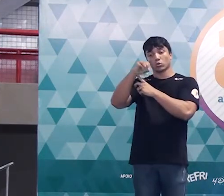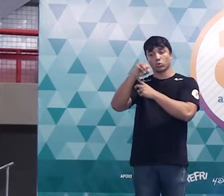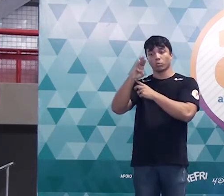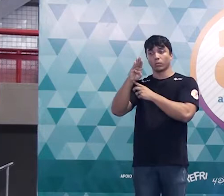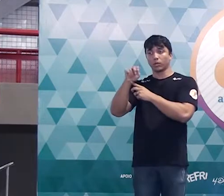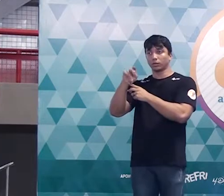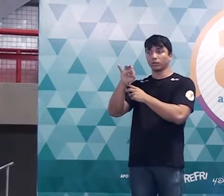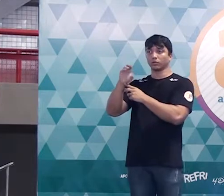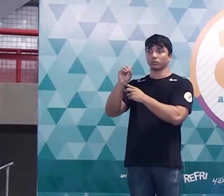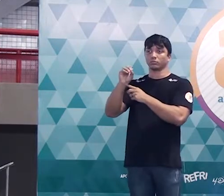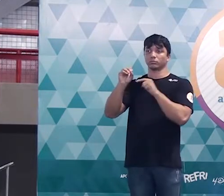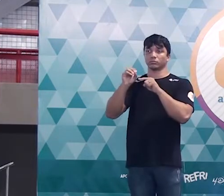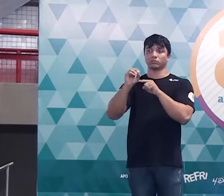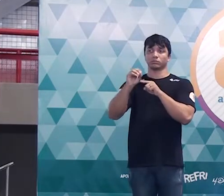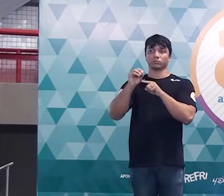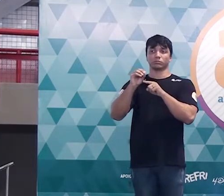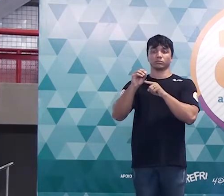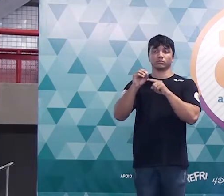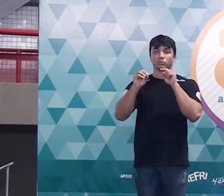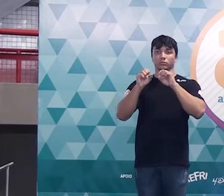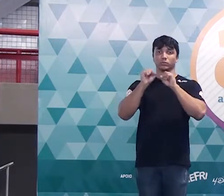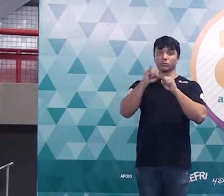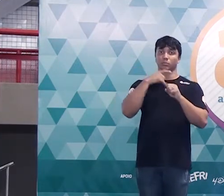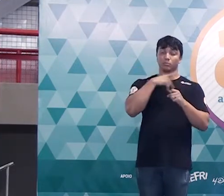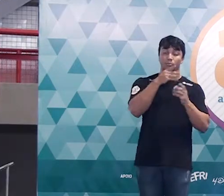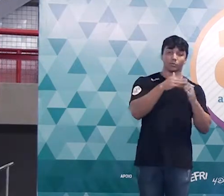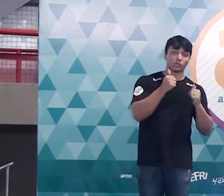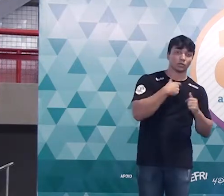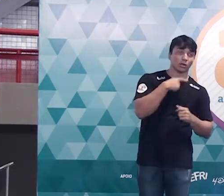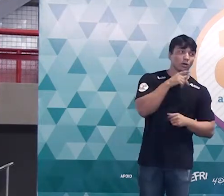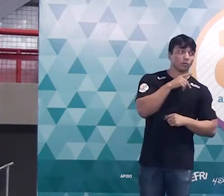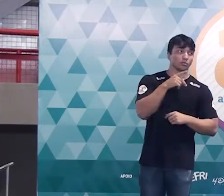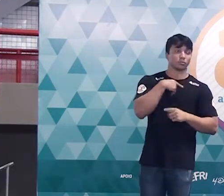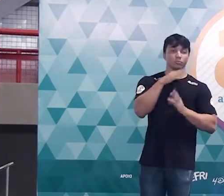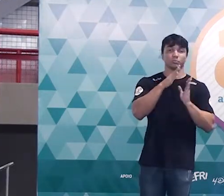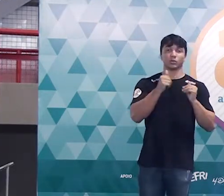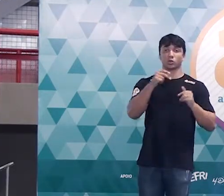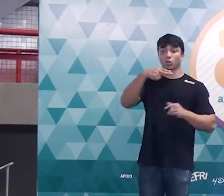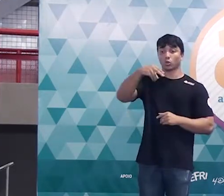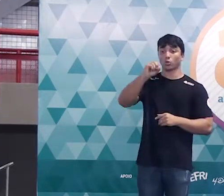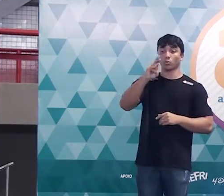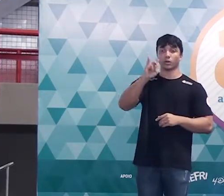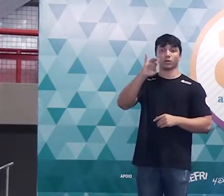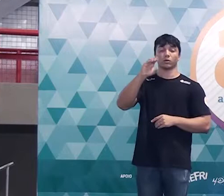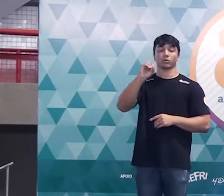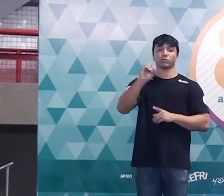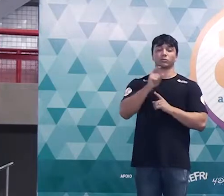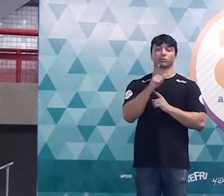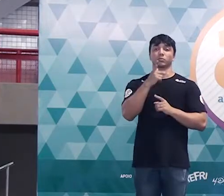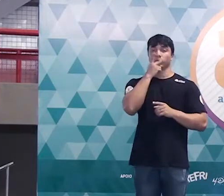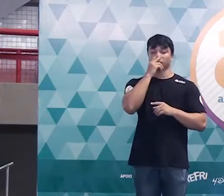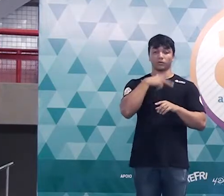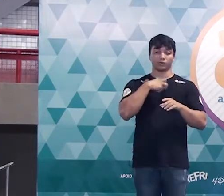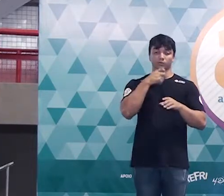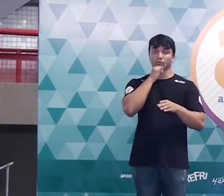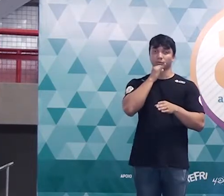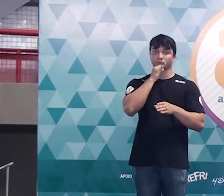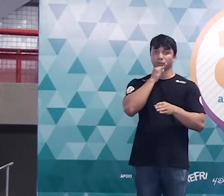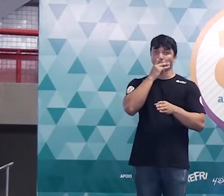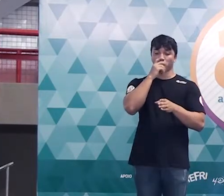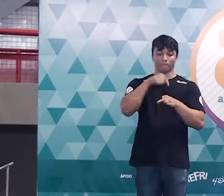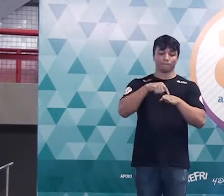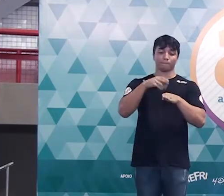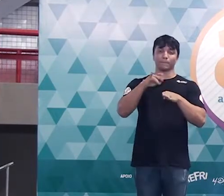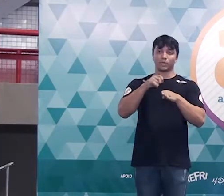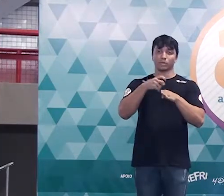no banheiro? Olha, se você pedir ao professor para ir no banheiro, você está dizendo que vai